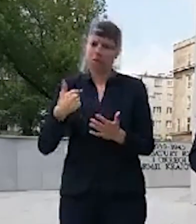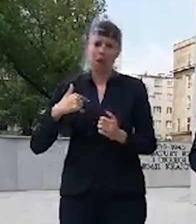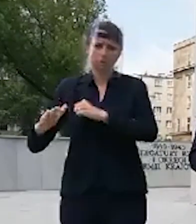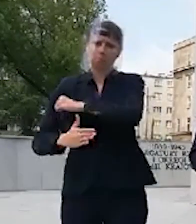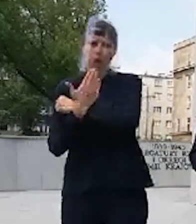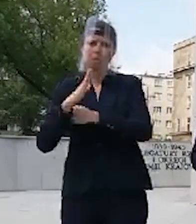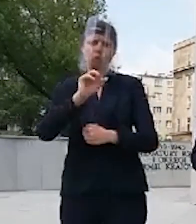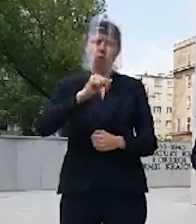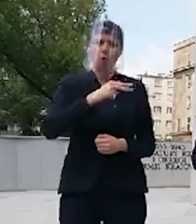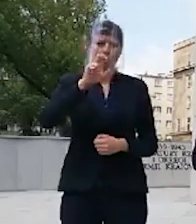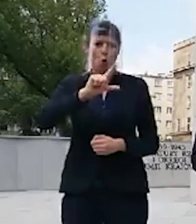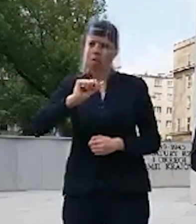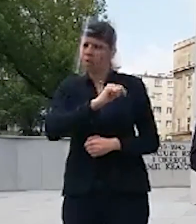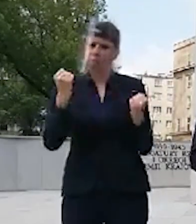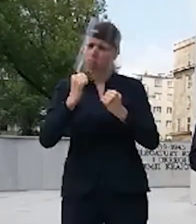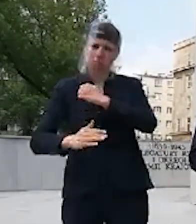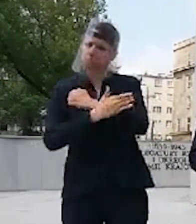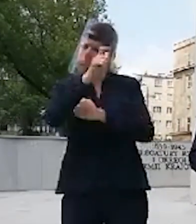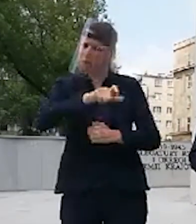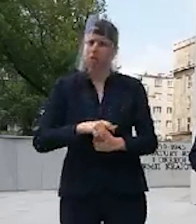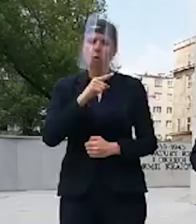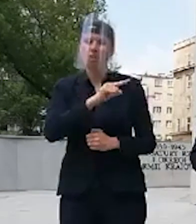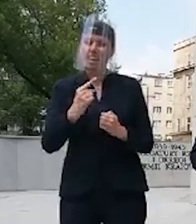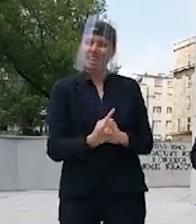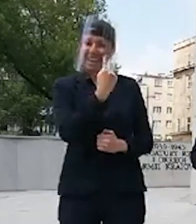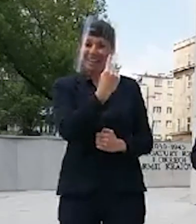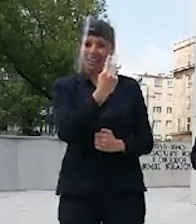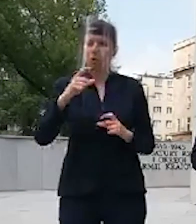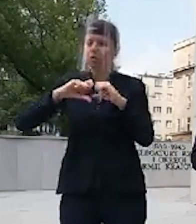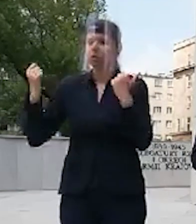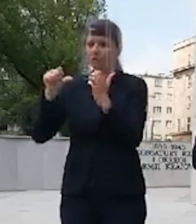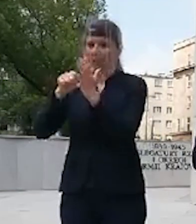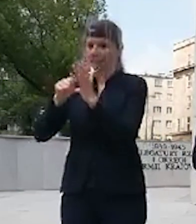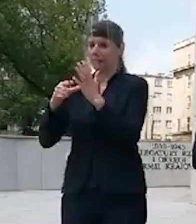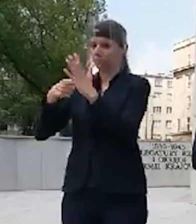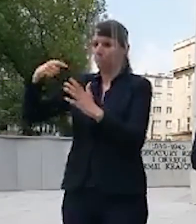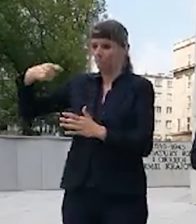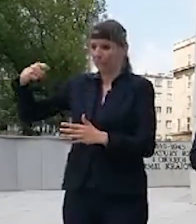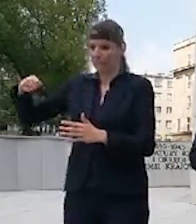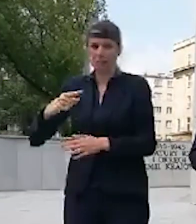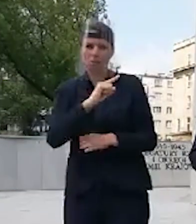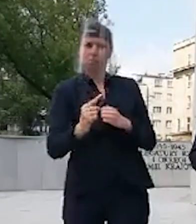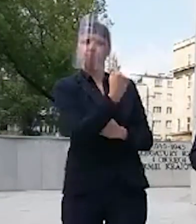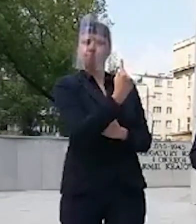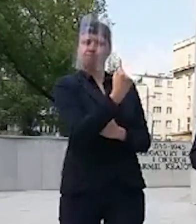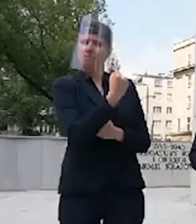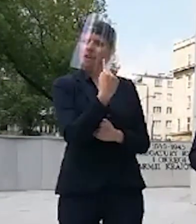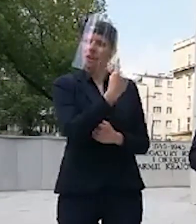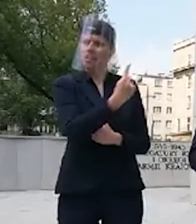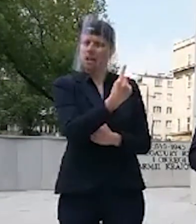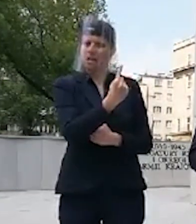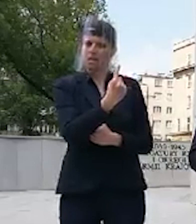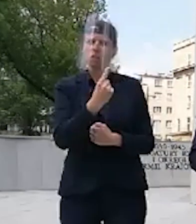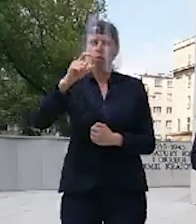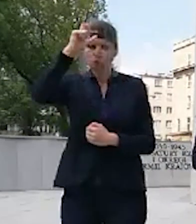Hołownię, który jako jedyny człowiek spośród kandydatów na urząd prezydenta Polski, jako jedyny człowiek,